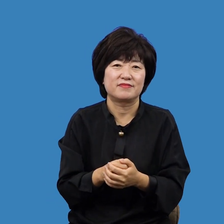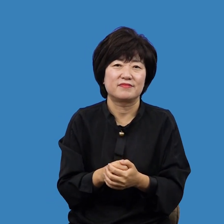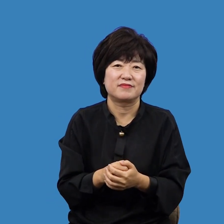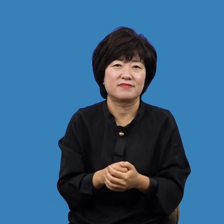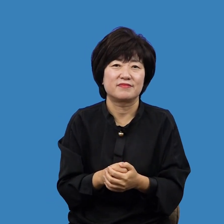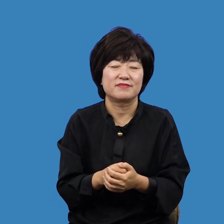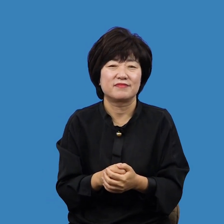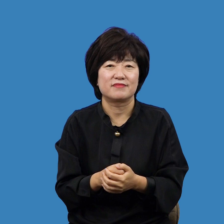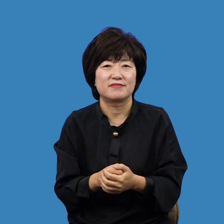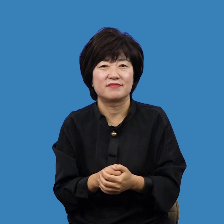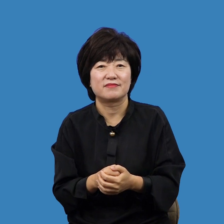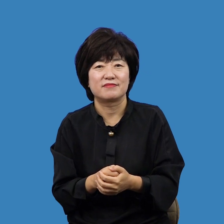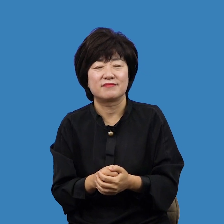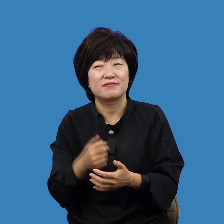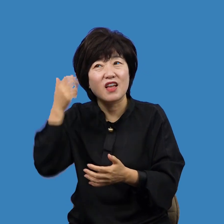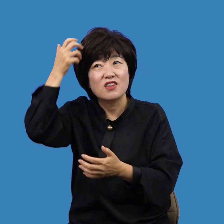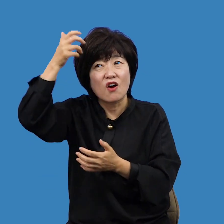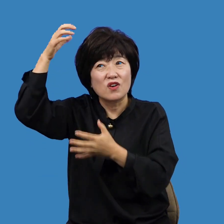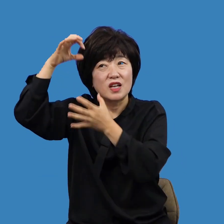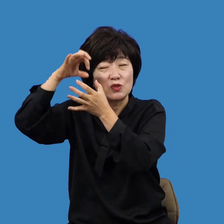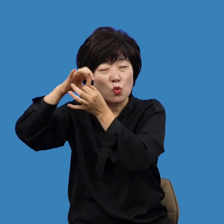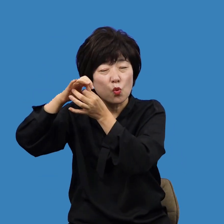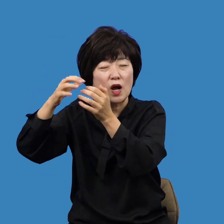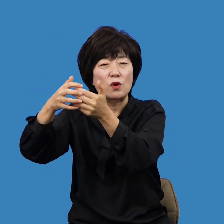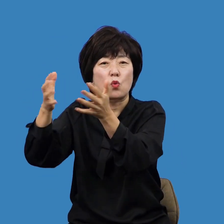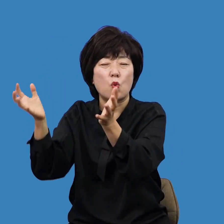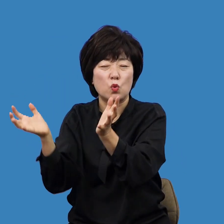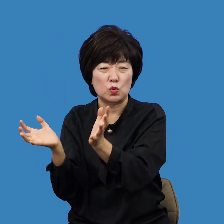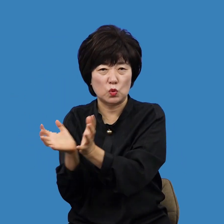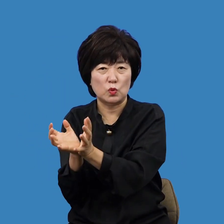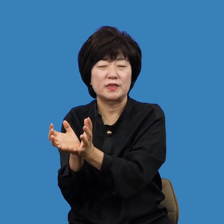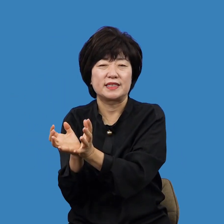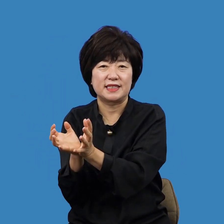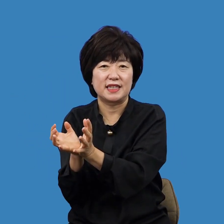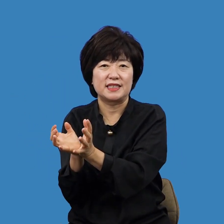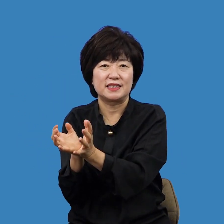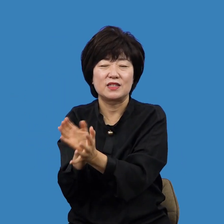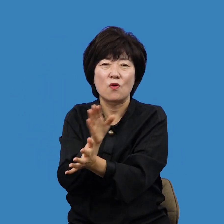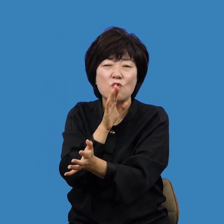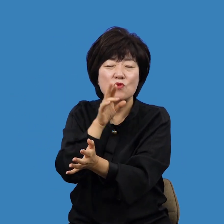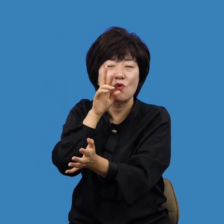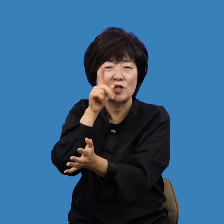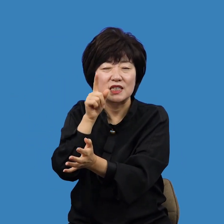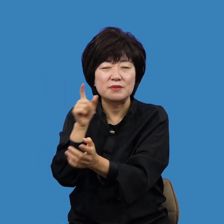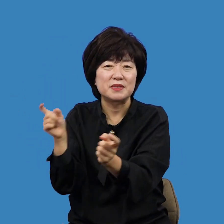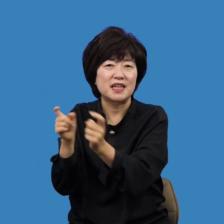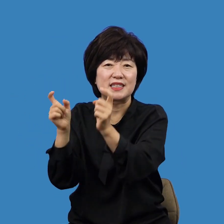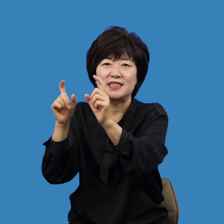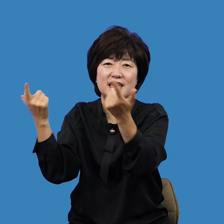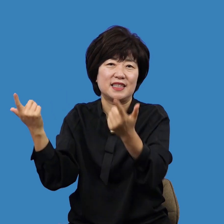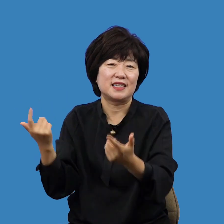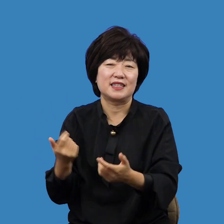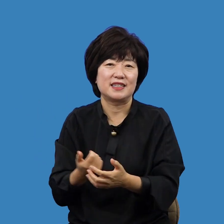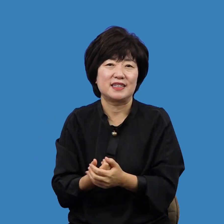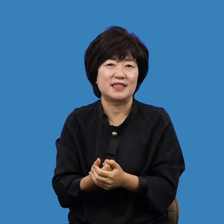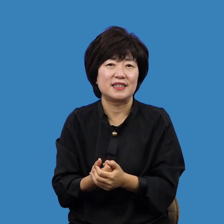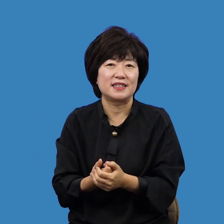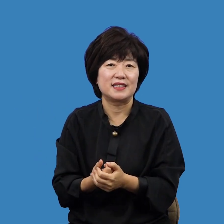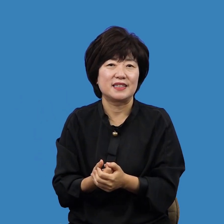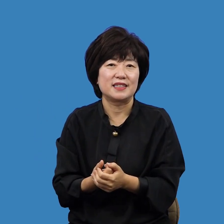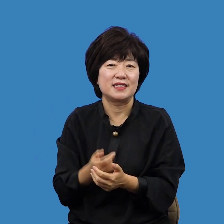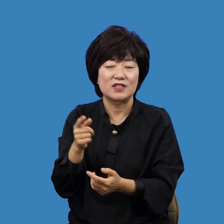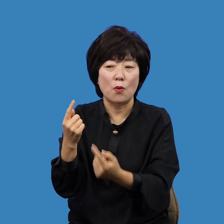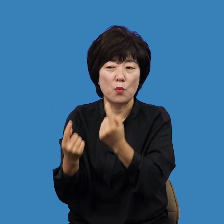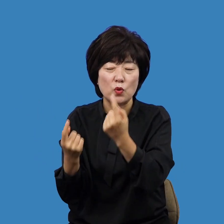공동체야. 영에 속한 공동체는 여러분, 영적인 공동체는 옳고 그름을 그렇게 따지는 게 아니에요.